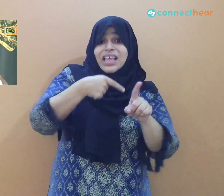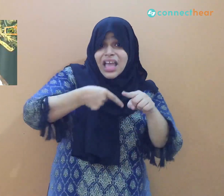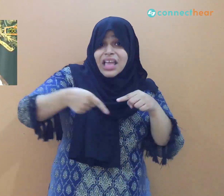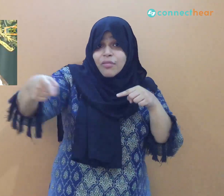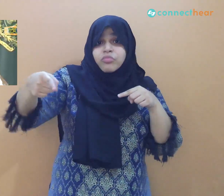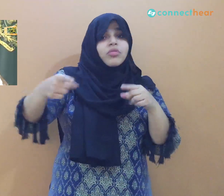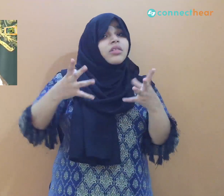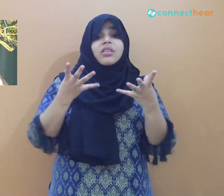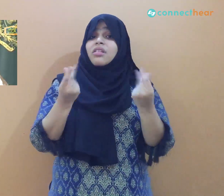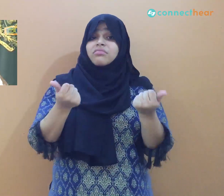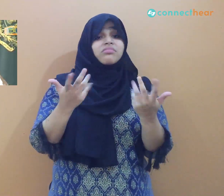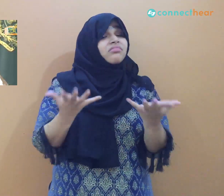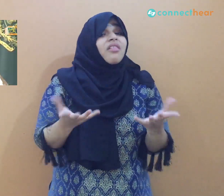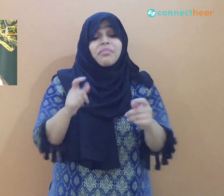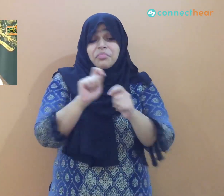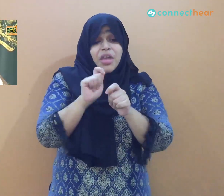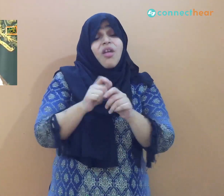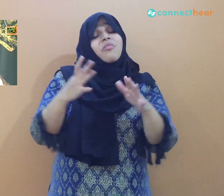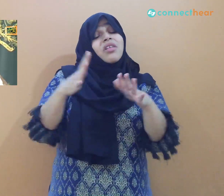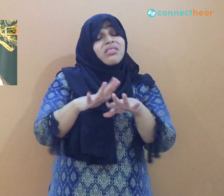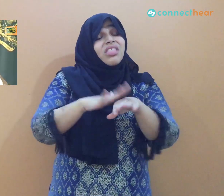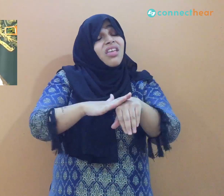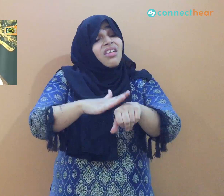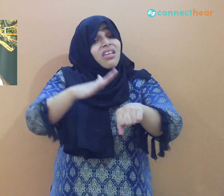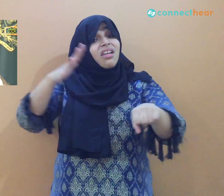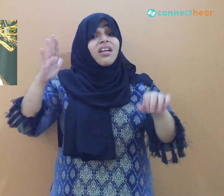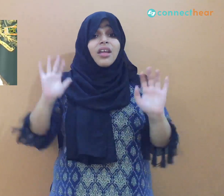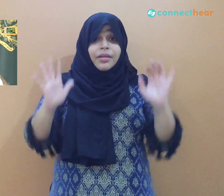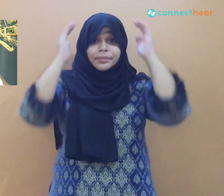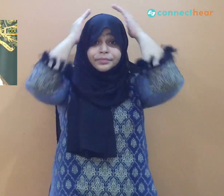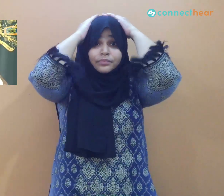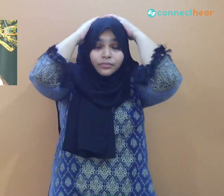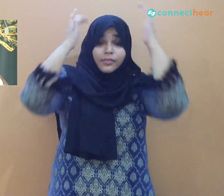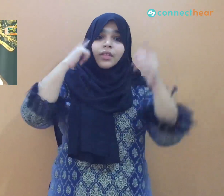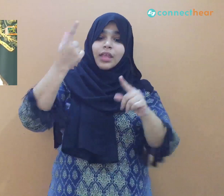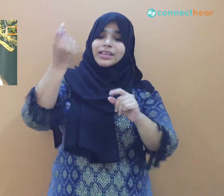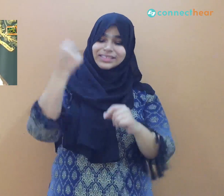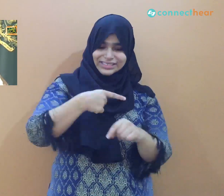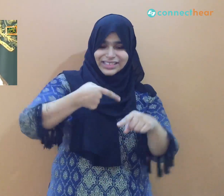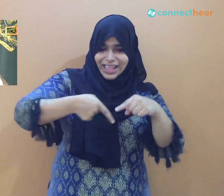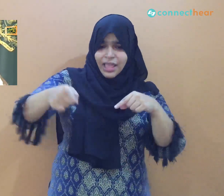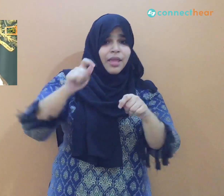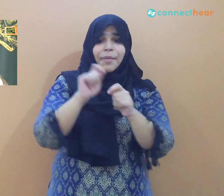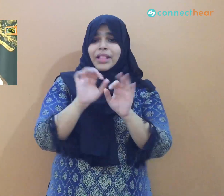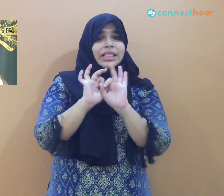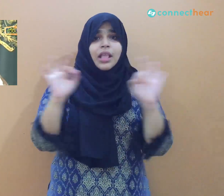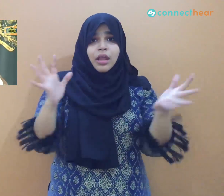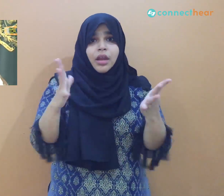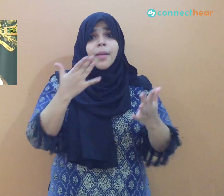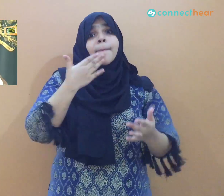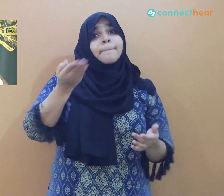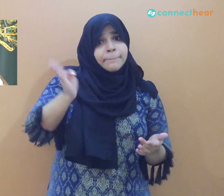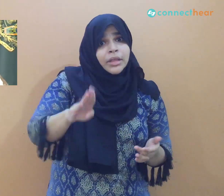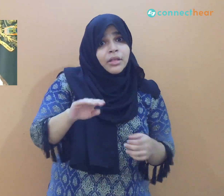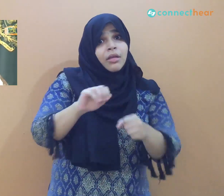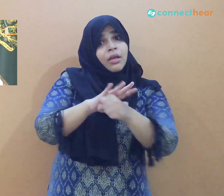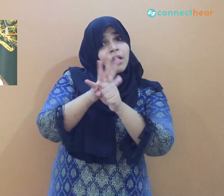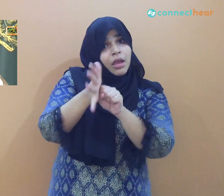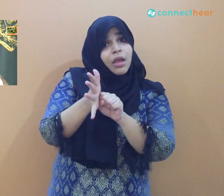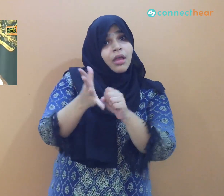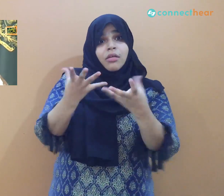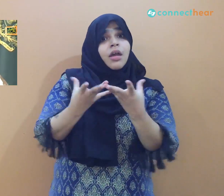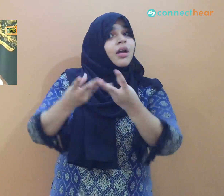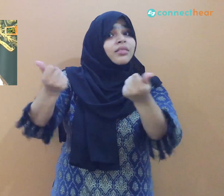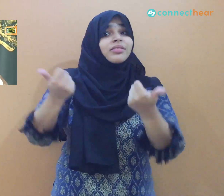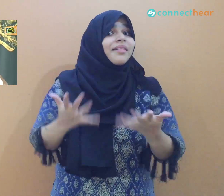وہ ویکسین ہی نکلنے لگی. تو اگر اس سال تک ویکسین نہیں نکلنے لگی تو اس کا مطلب کہ کرونا وائرس کہیں جانے